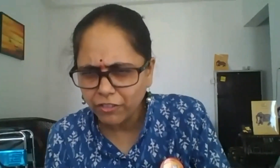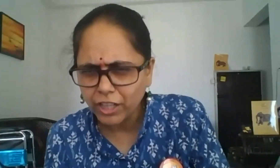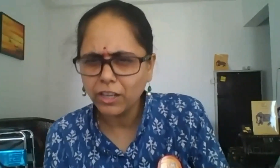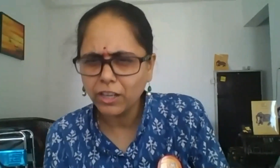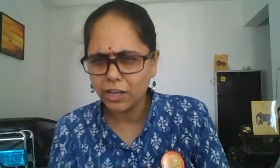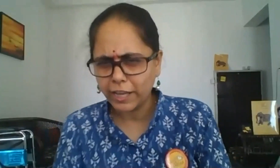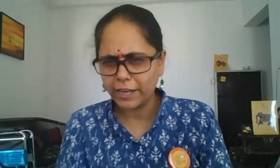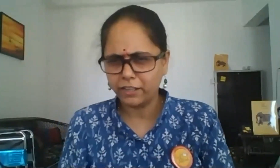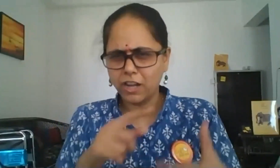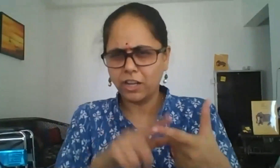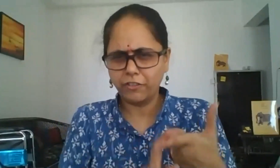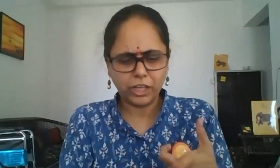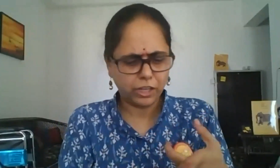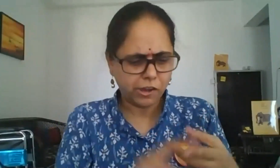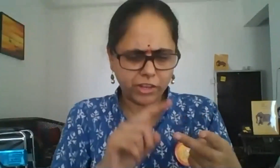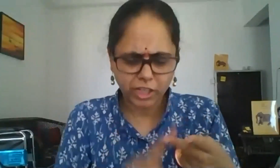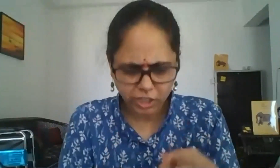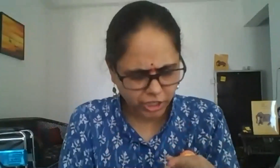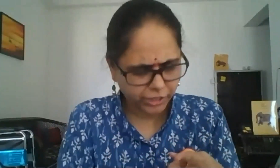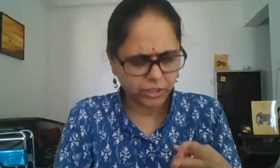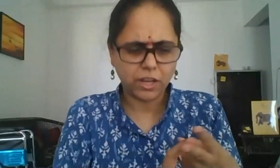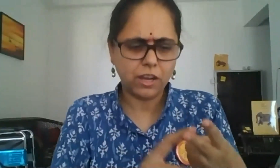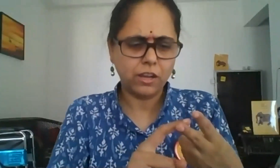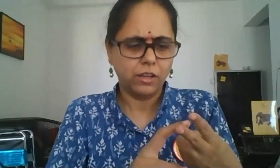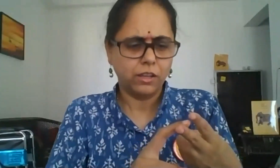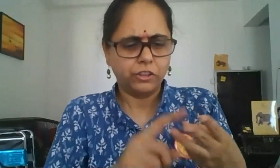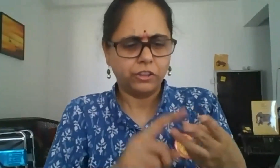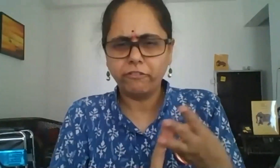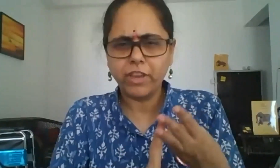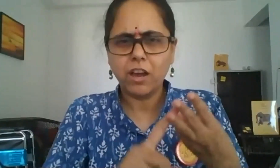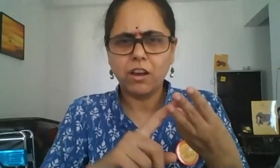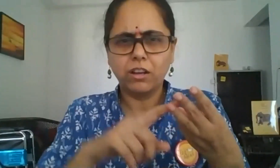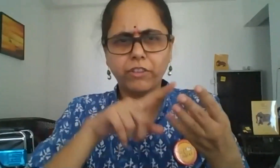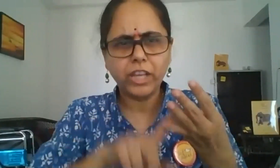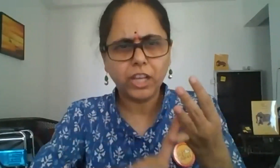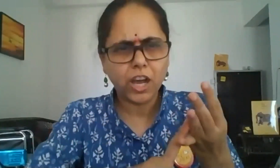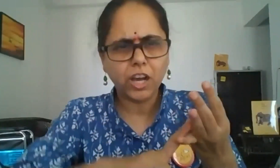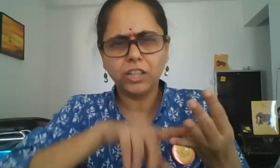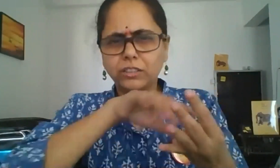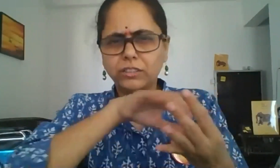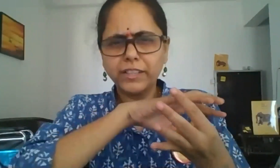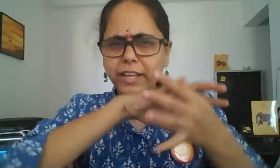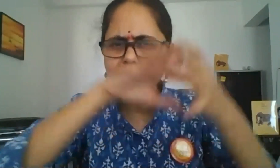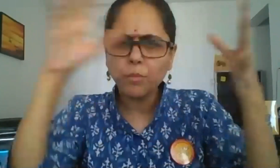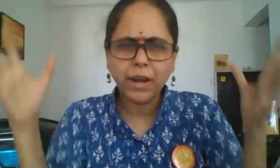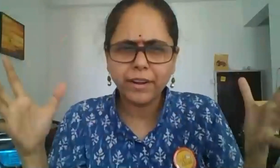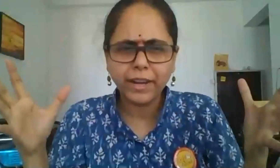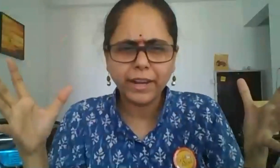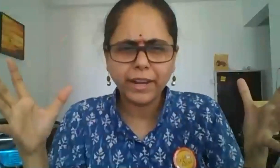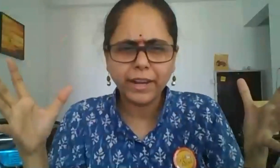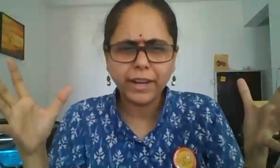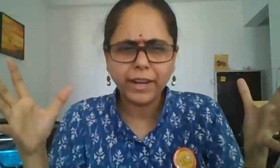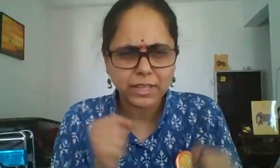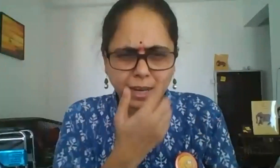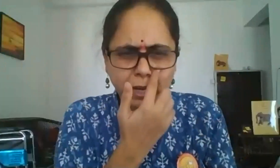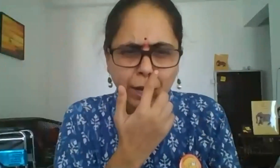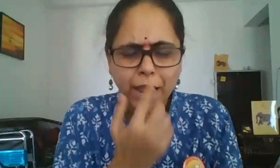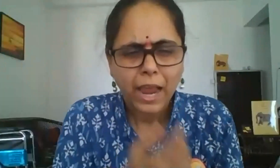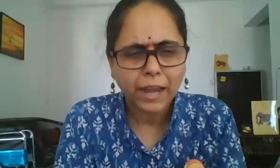ಅಂಗವಿಕಲ, correct, ಅಂಗವಿಕಲ, ವಿಕಲಚೇತನ, ದಿವ್ಯಾಂಗ್, viklang, and like some hundreds, correct? And what do